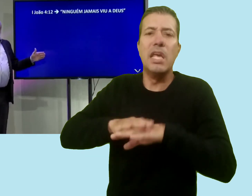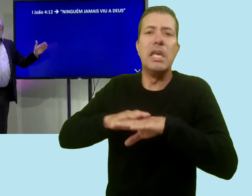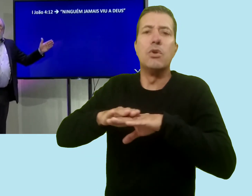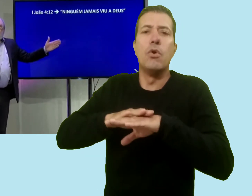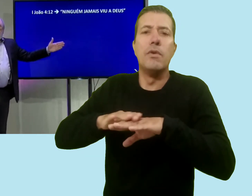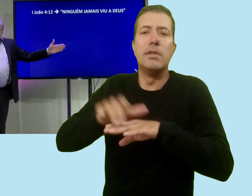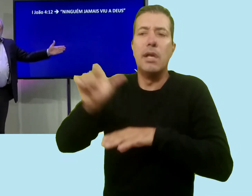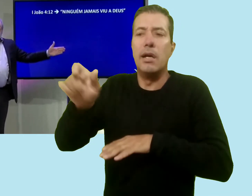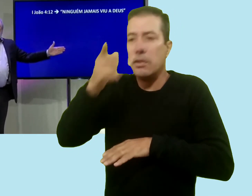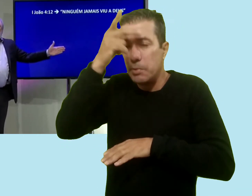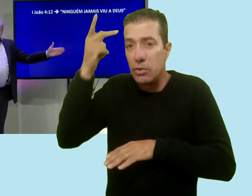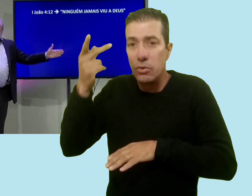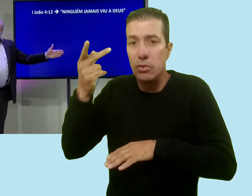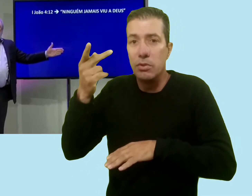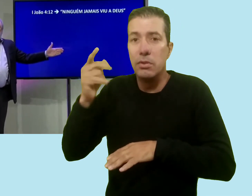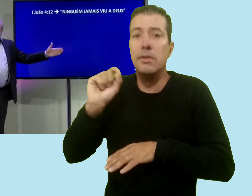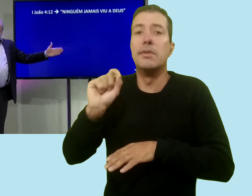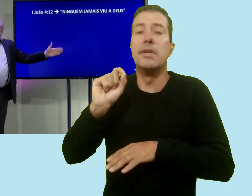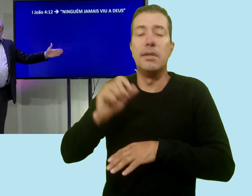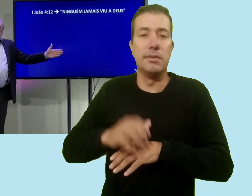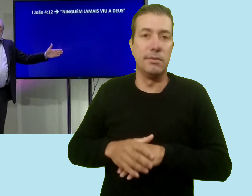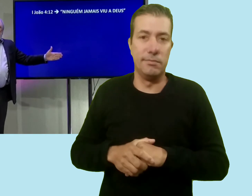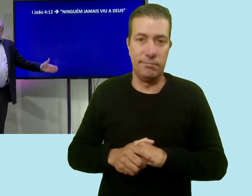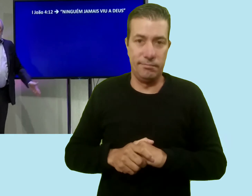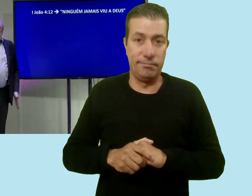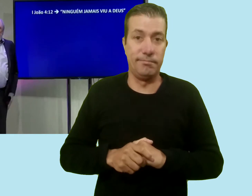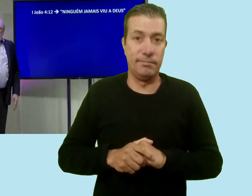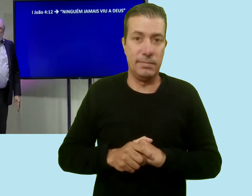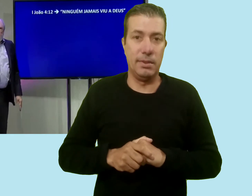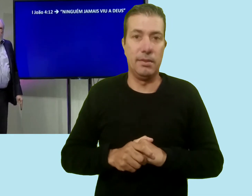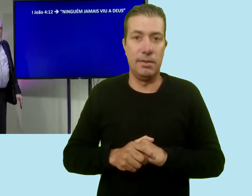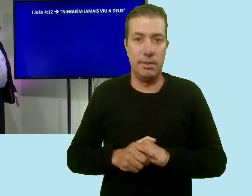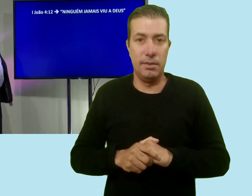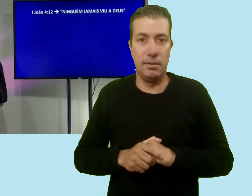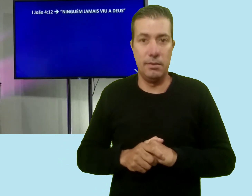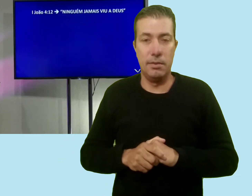quem conversava lá com as pessoas do Antigo Testamento?